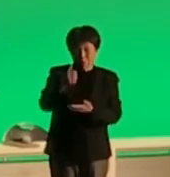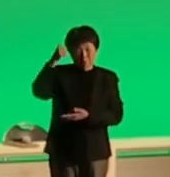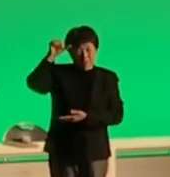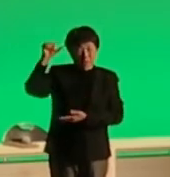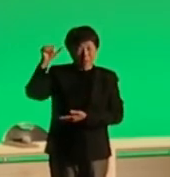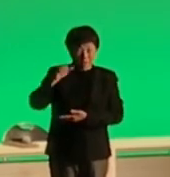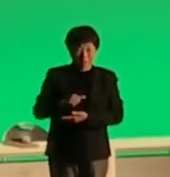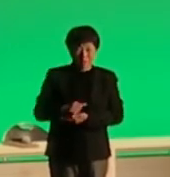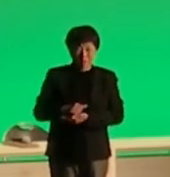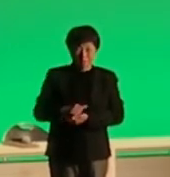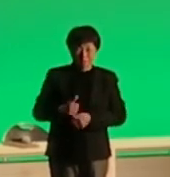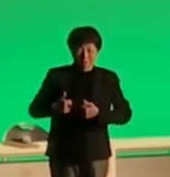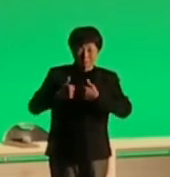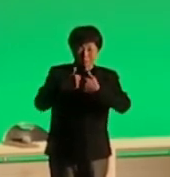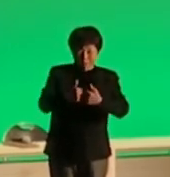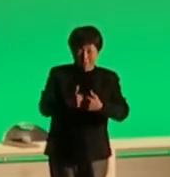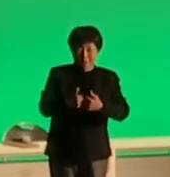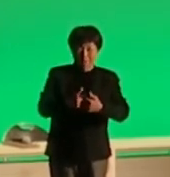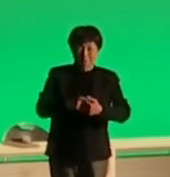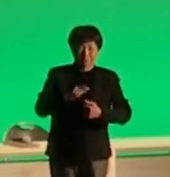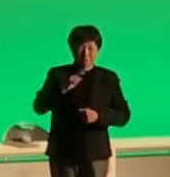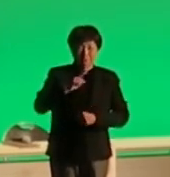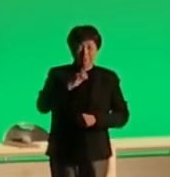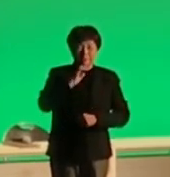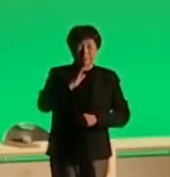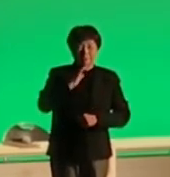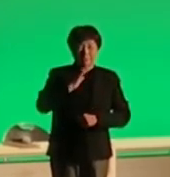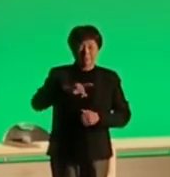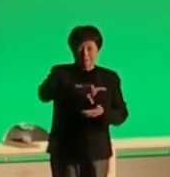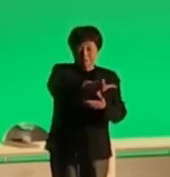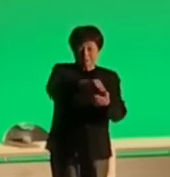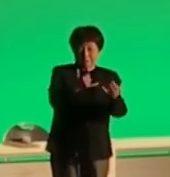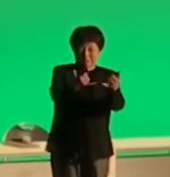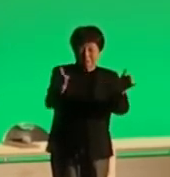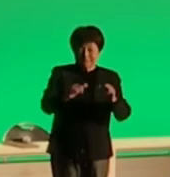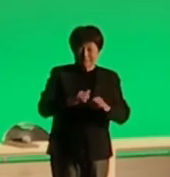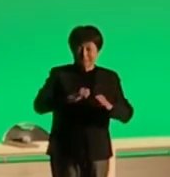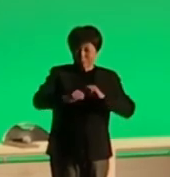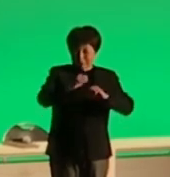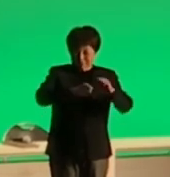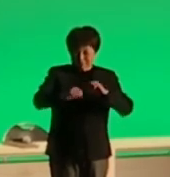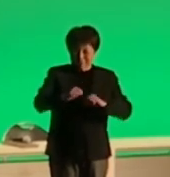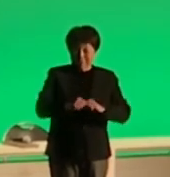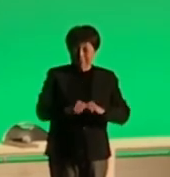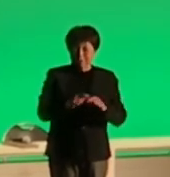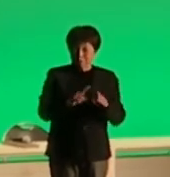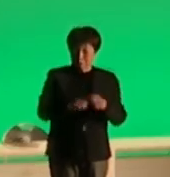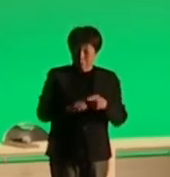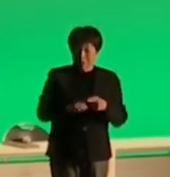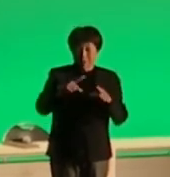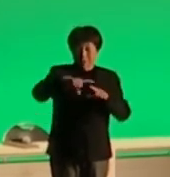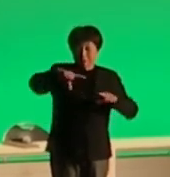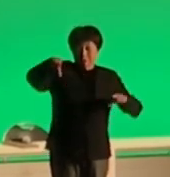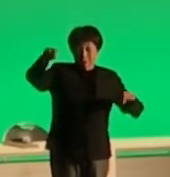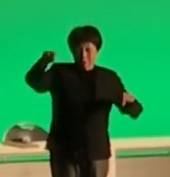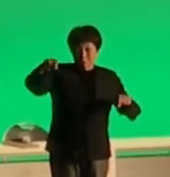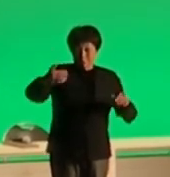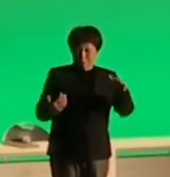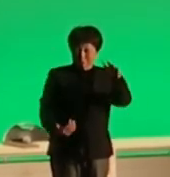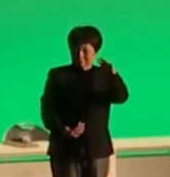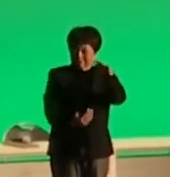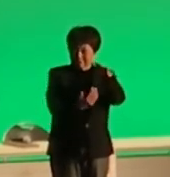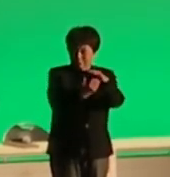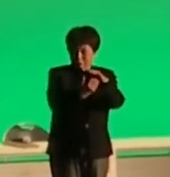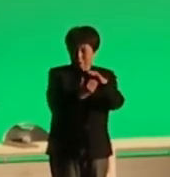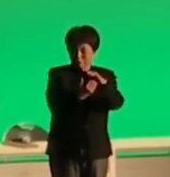アをトライアンドエラーで実践していくことが地域社会の活性化、ひいては日本の最高